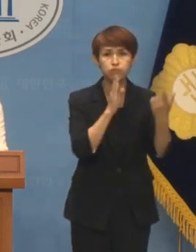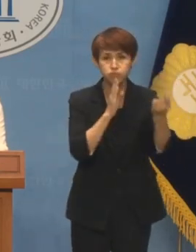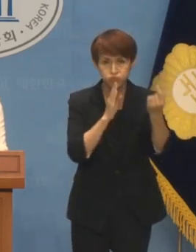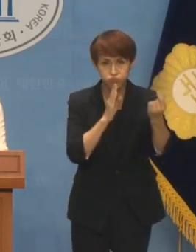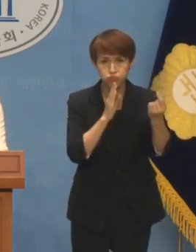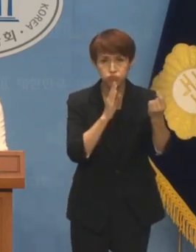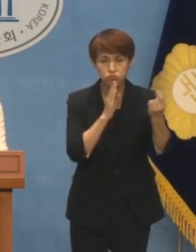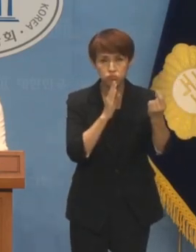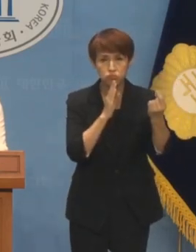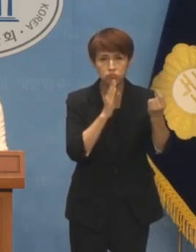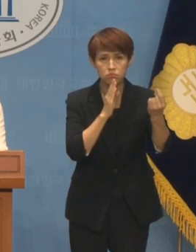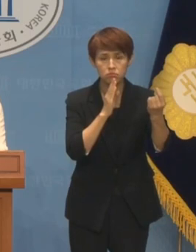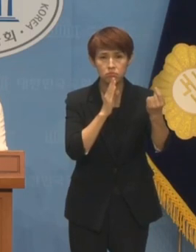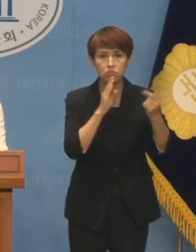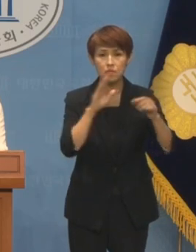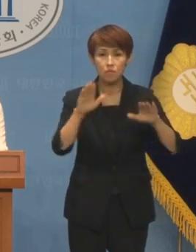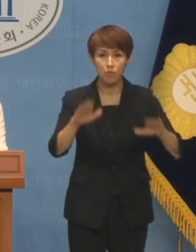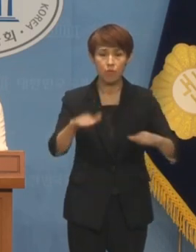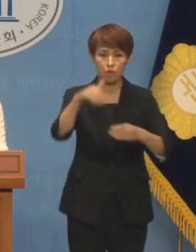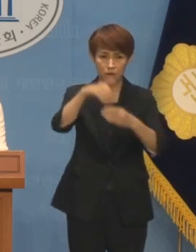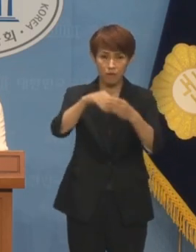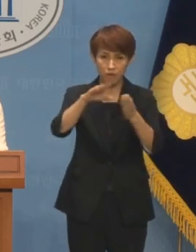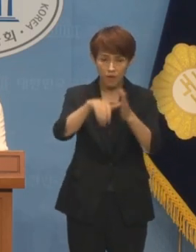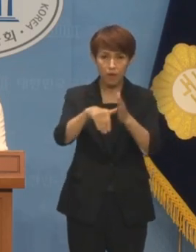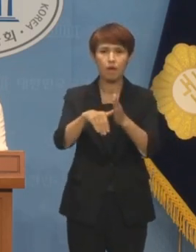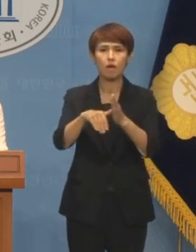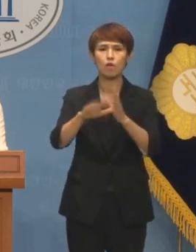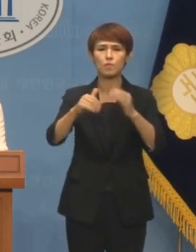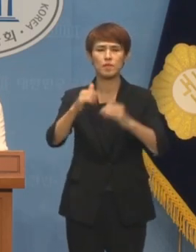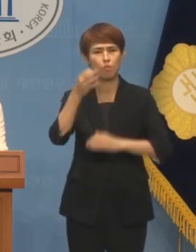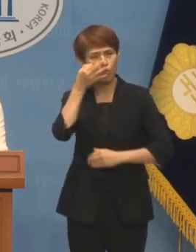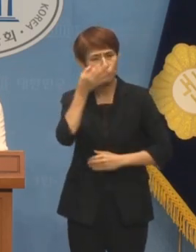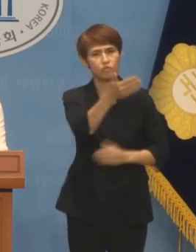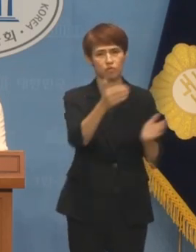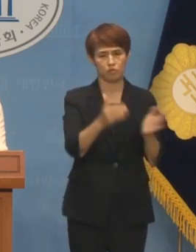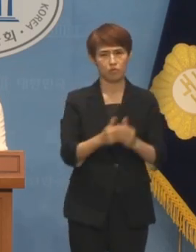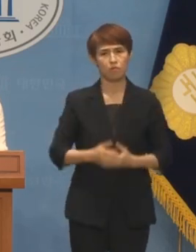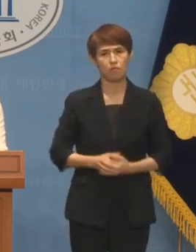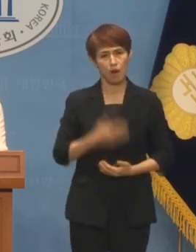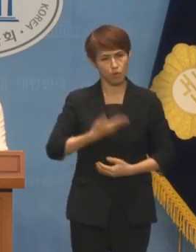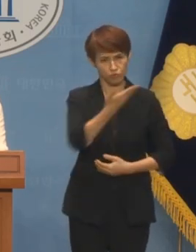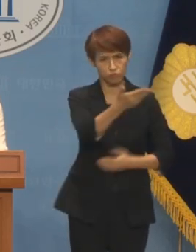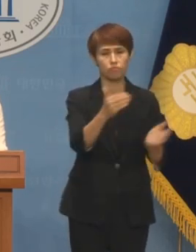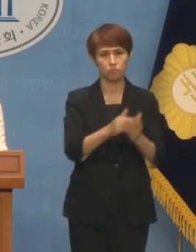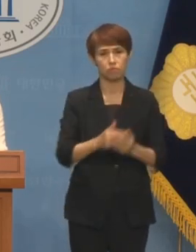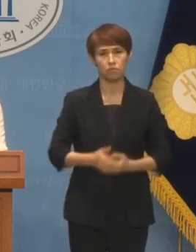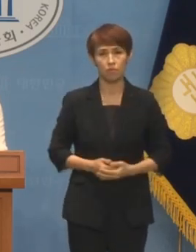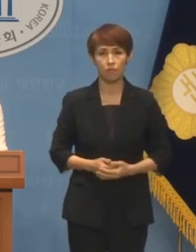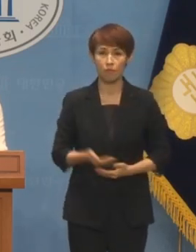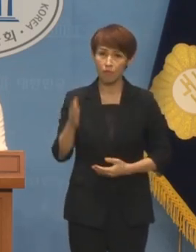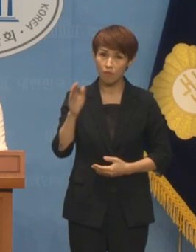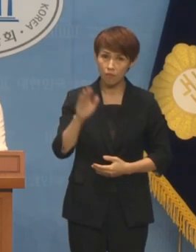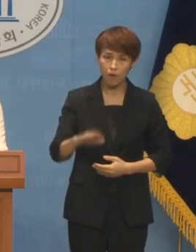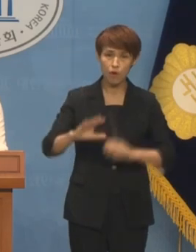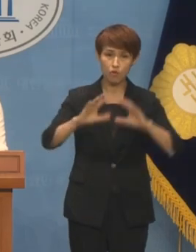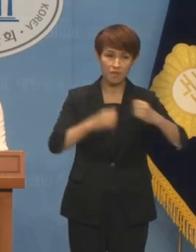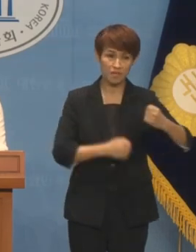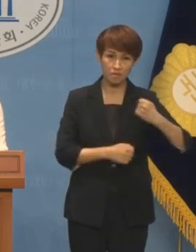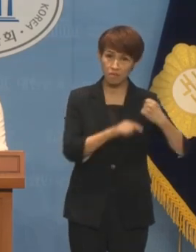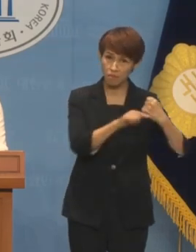것이 이번 총선에서 국민이 보여주셨던 민의입니다. 그런데도